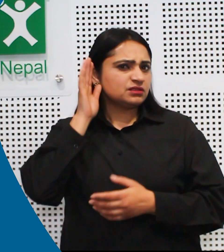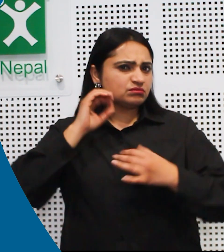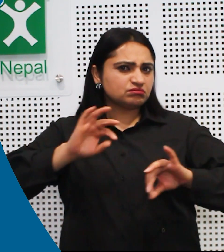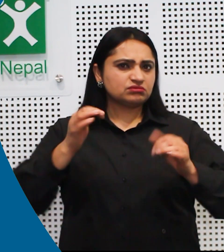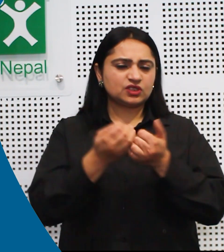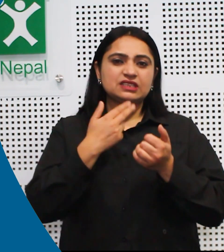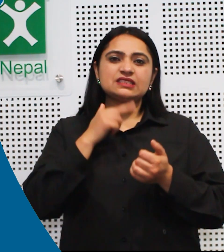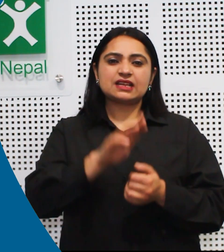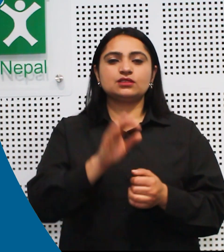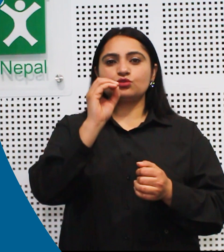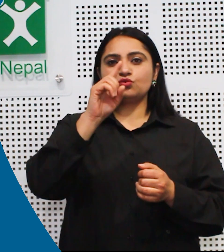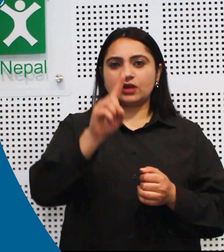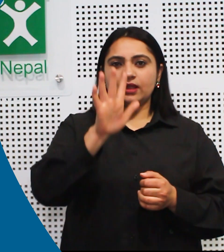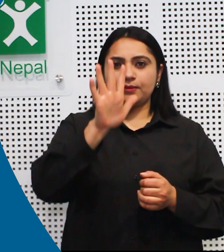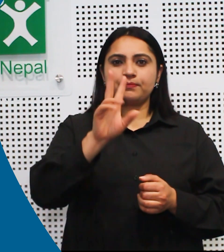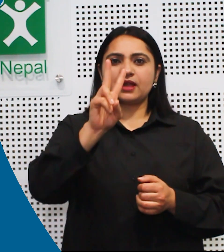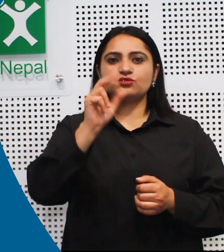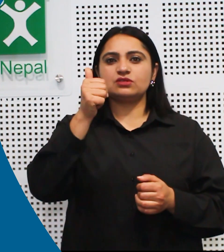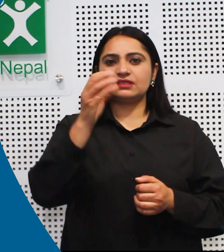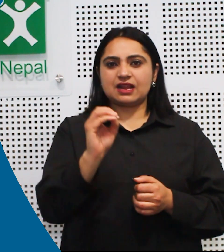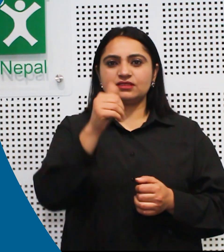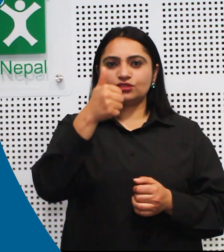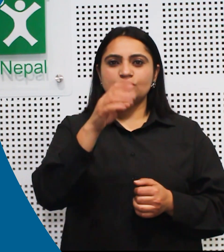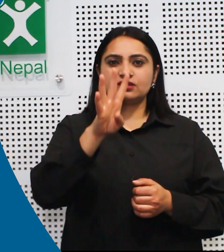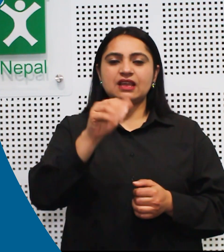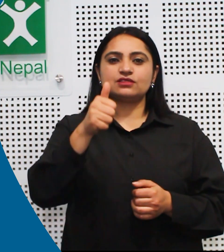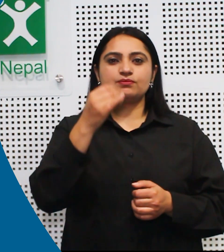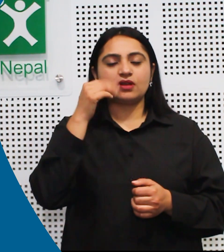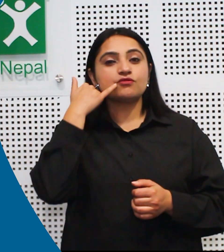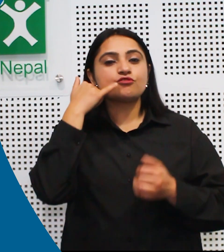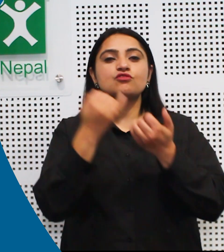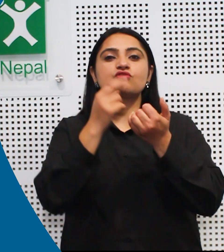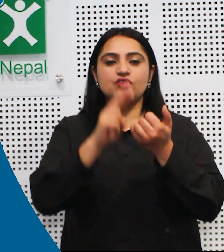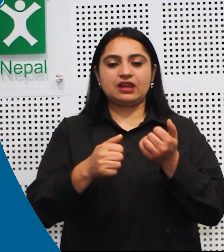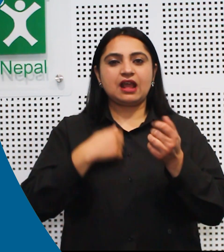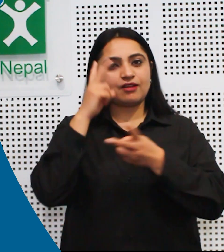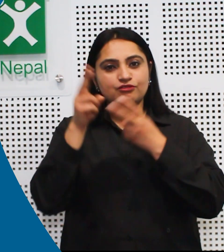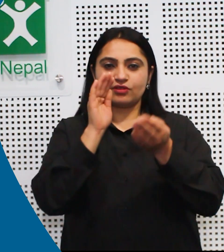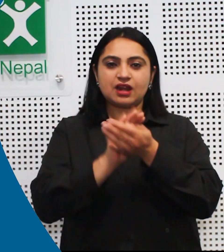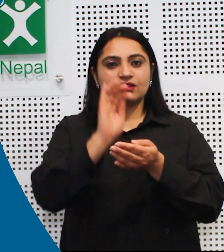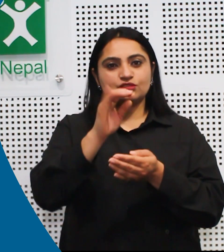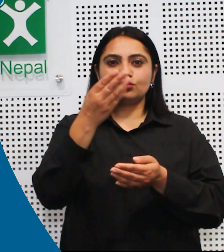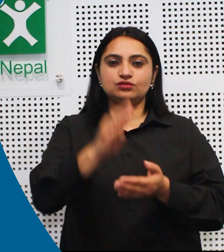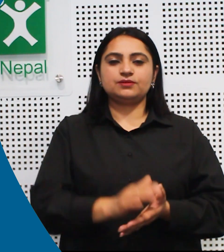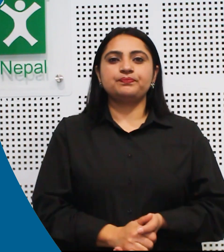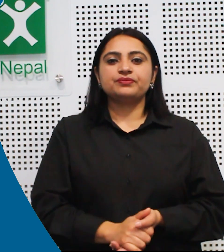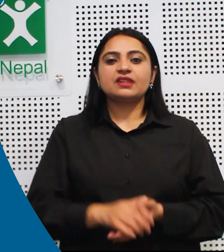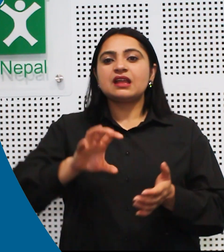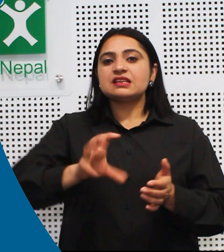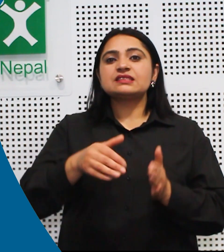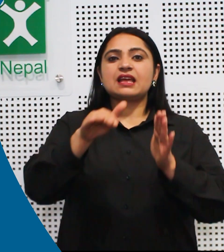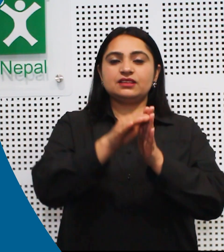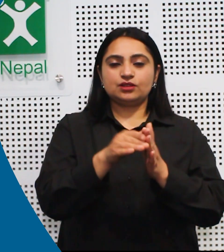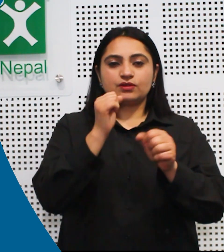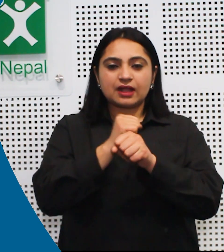भने 01 52 60 646 मा फोन गरेर आफ्ना कुरा राख्न सक्नुहुन्छ। स्थानीय